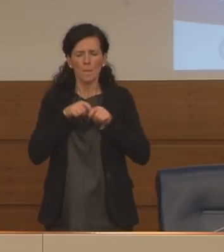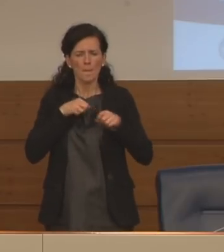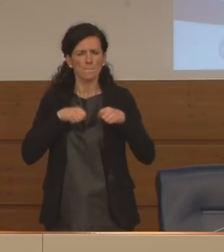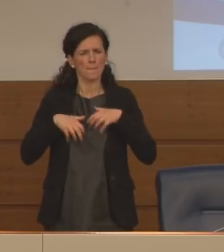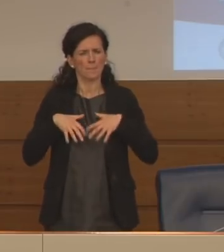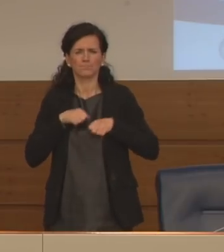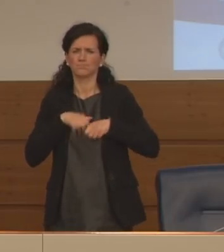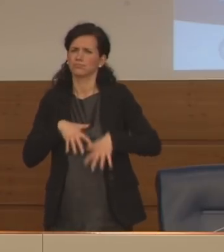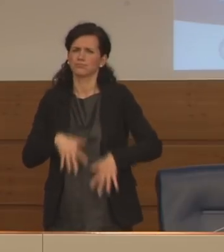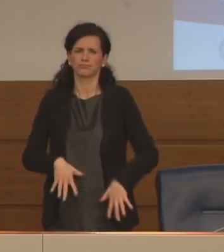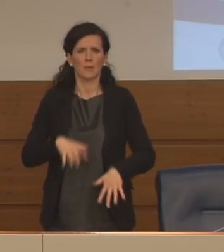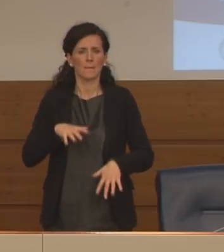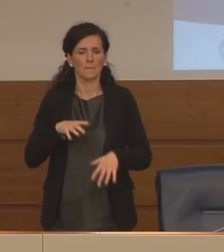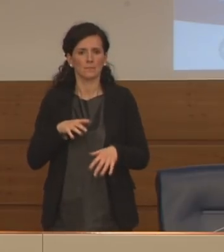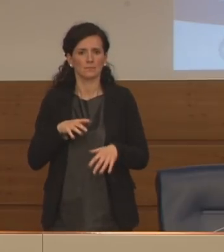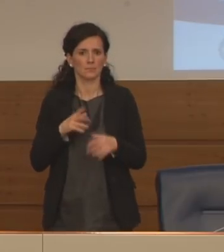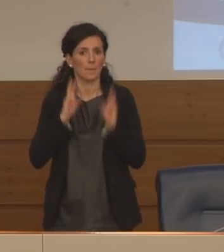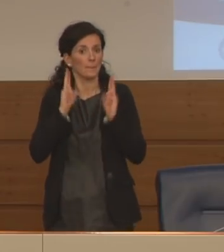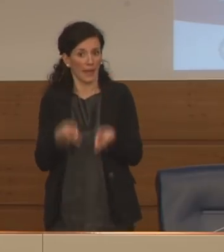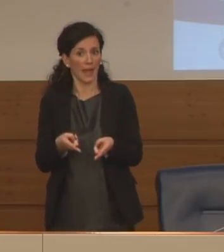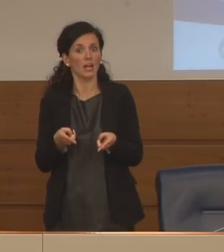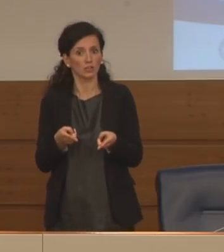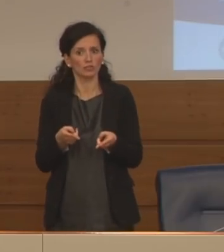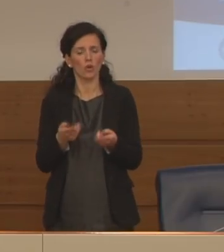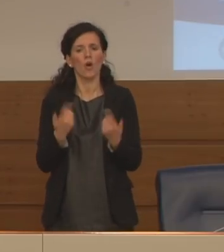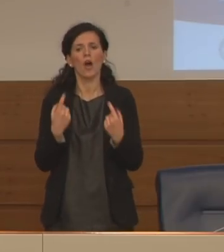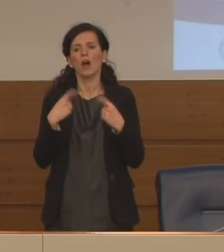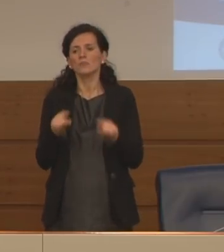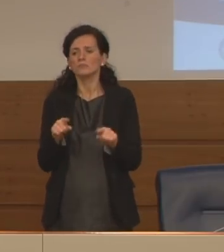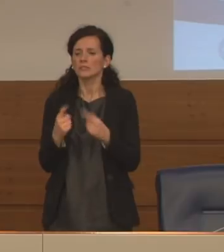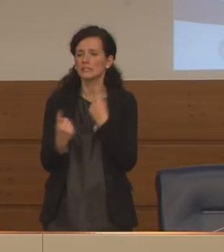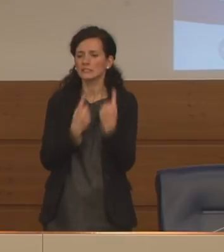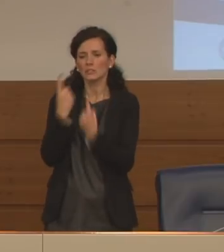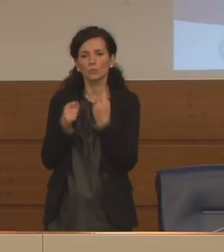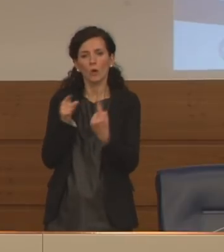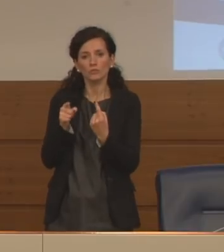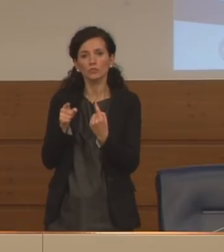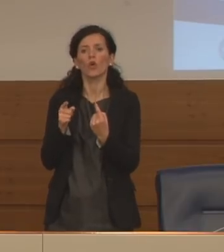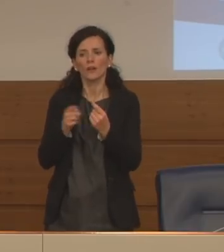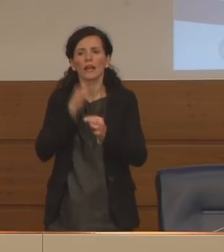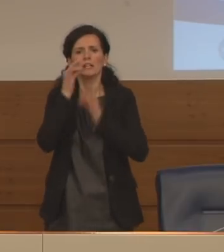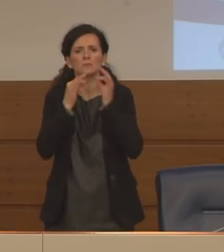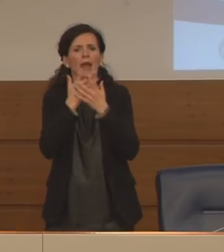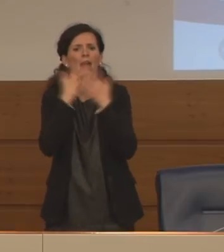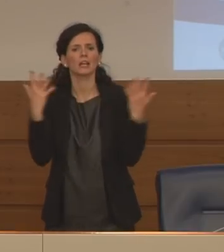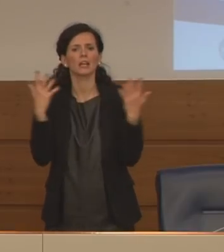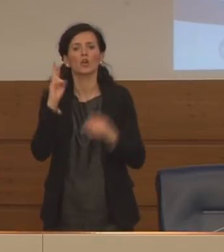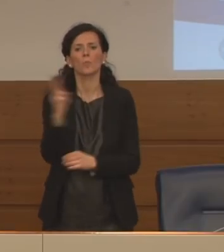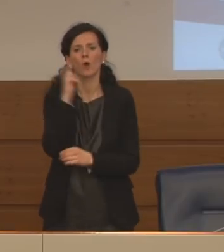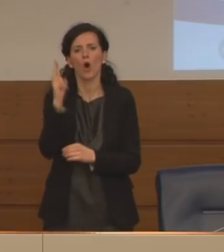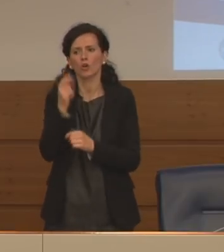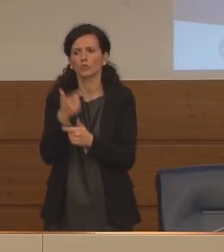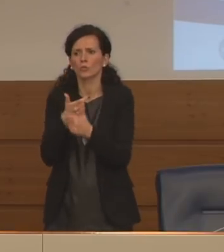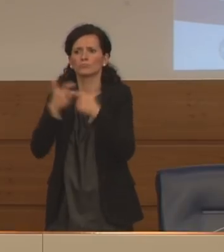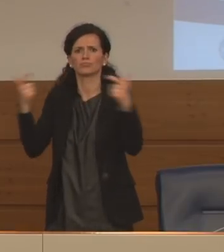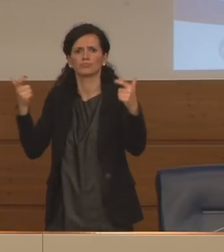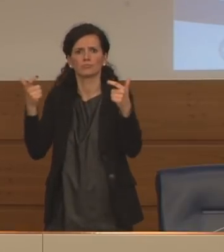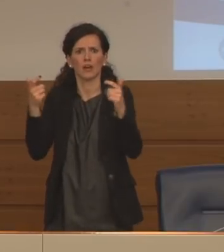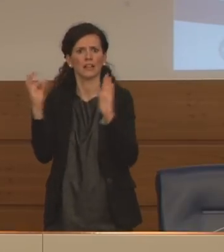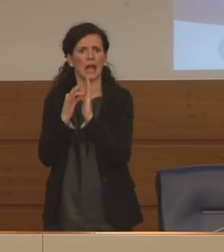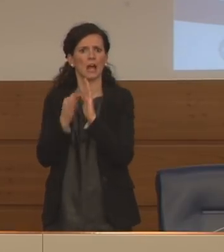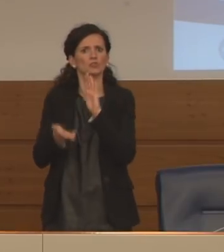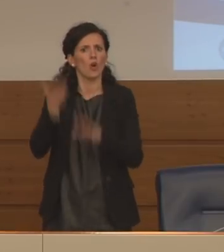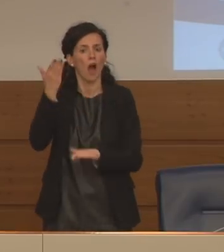credo che sia la fotografia che spiega anche l'eccesso di mortalità perché è stato credo tante volte